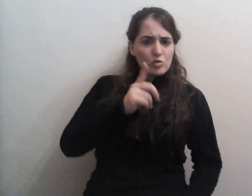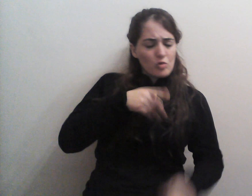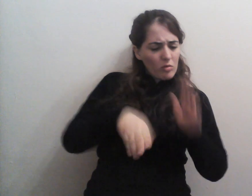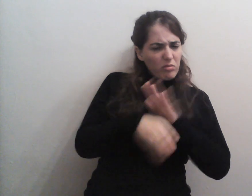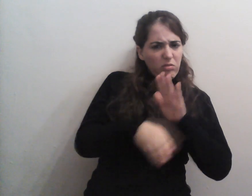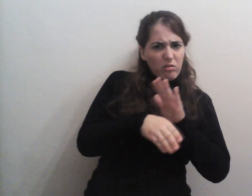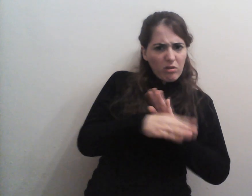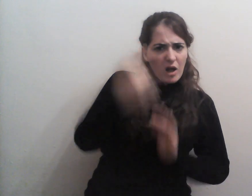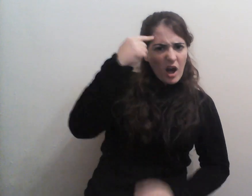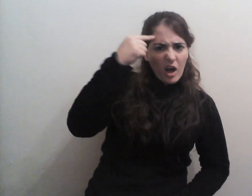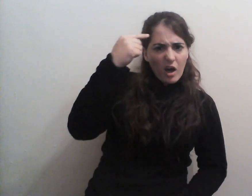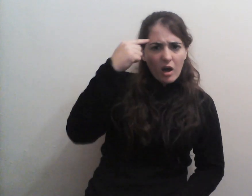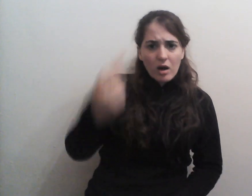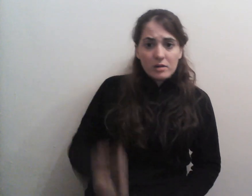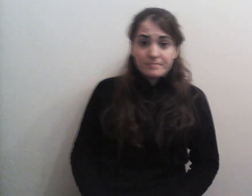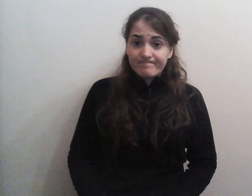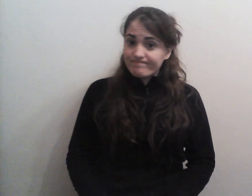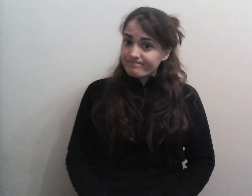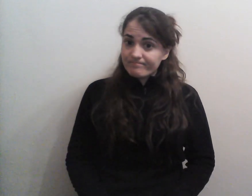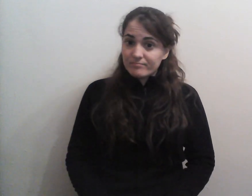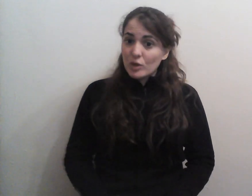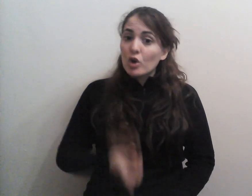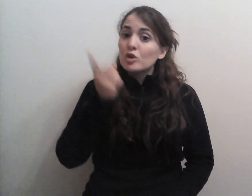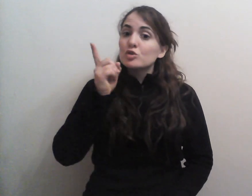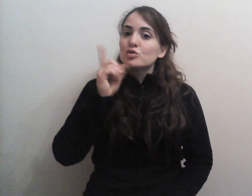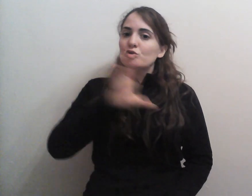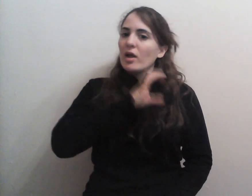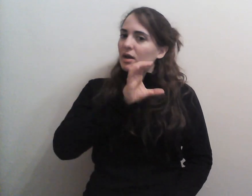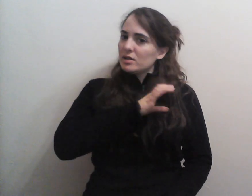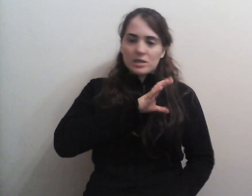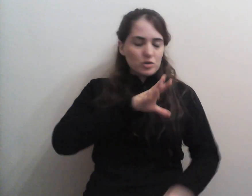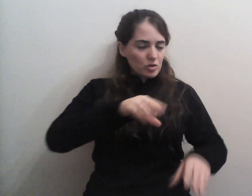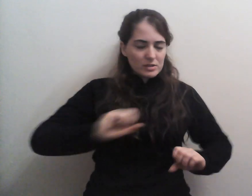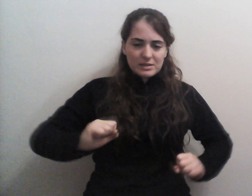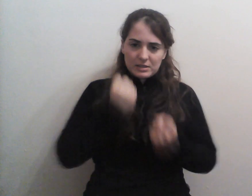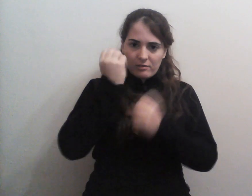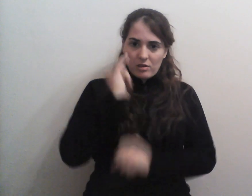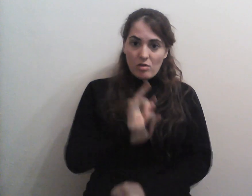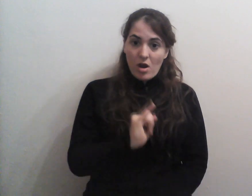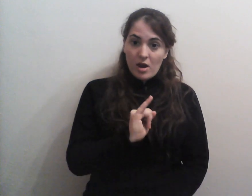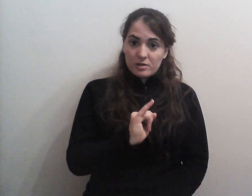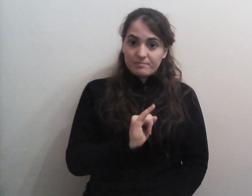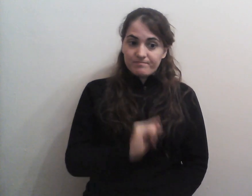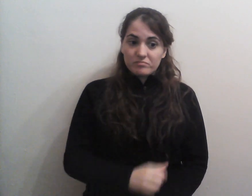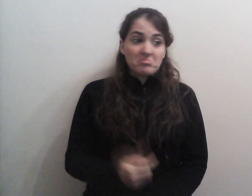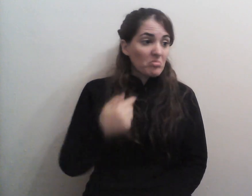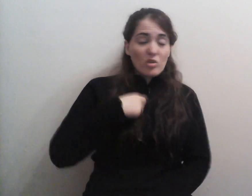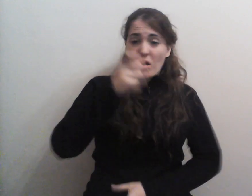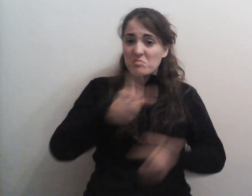salvación. Yo evidentemente no conozco aquí a todo el mundo esta mañana, por lo tanto no conozco realmente vuestra situación. Pero si estás aquí en esta